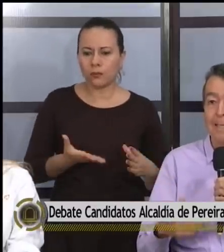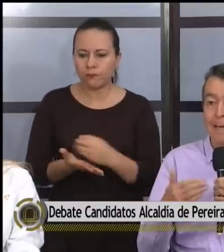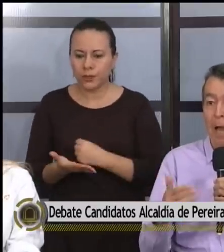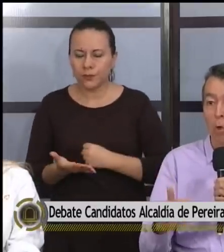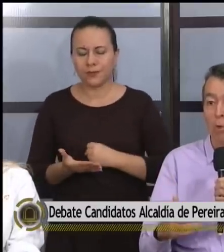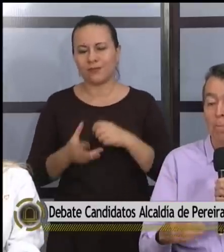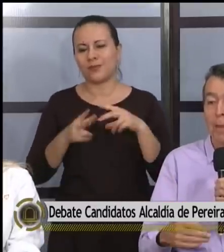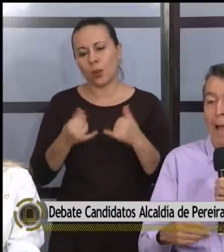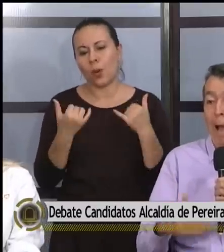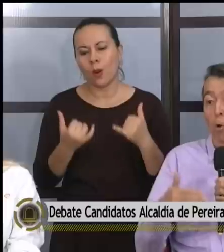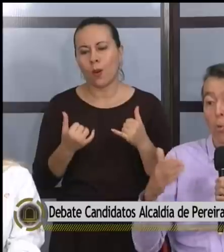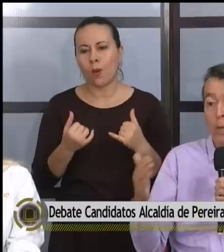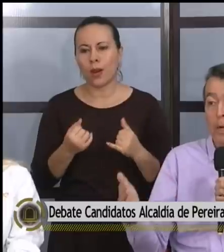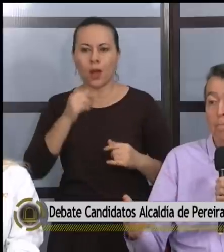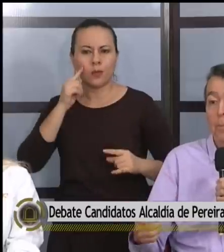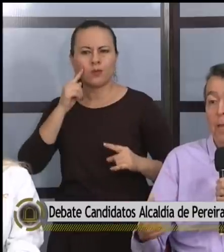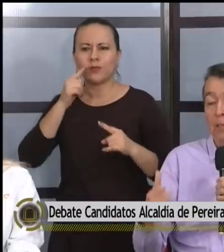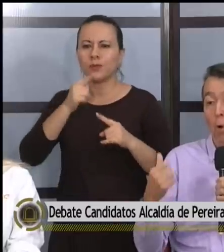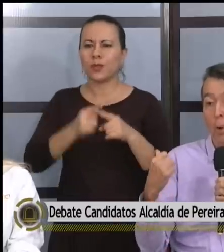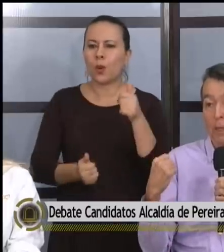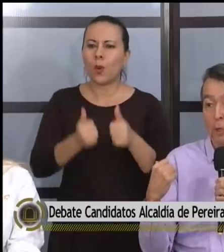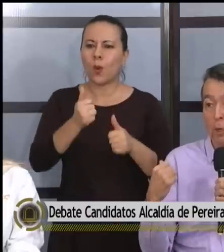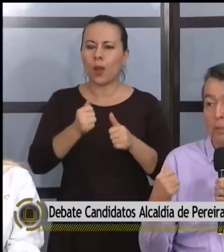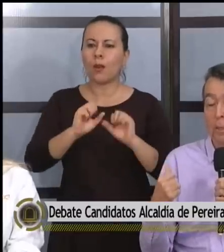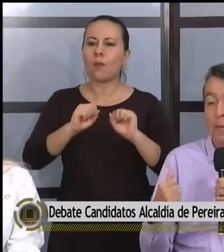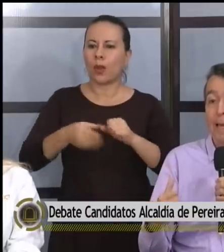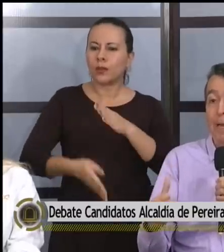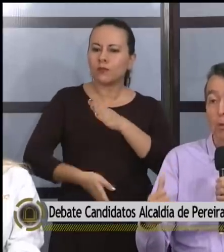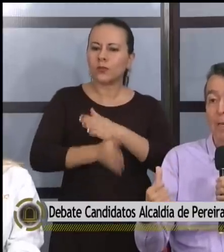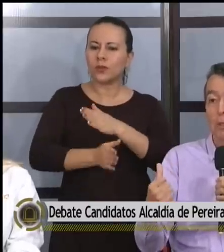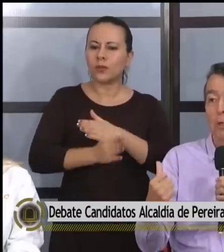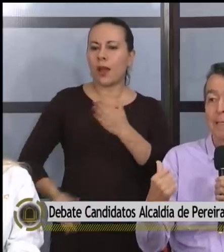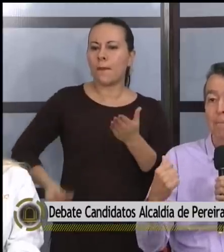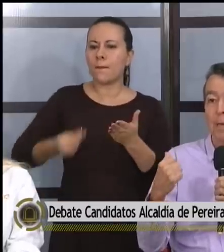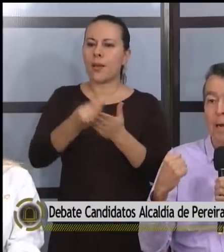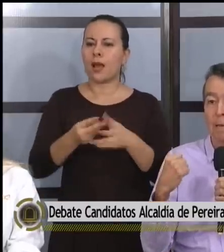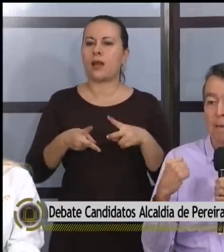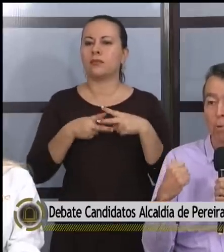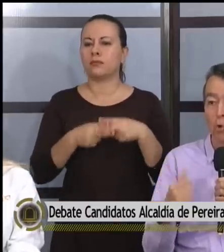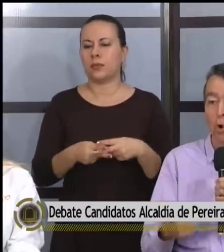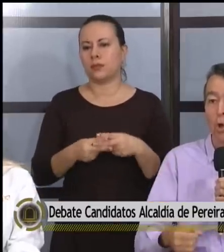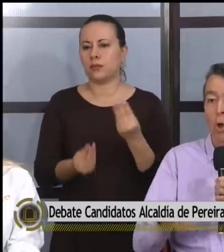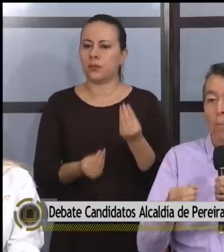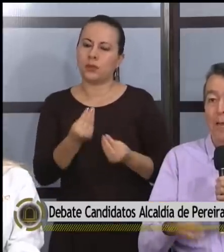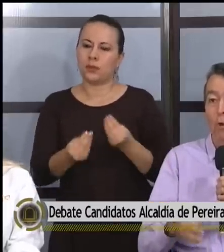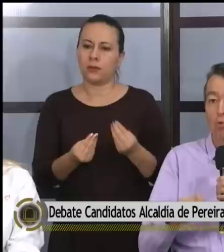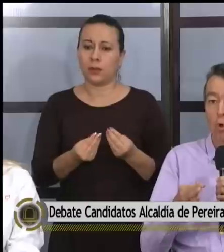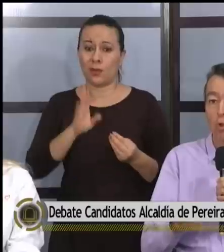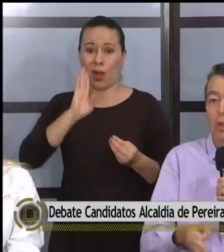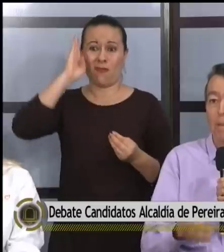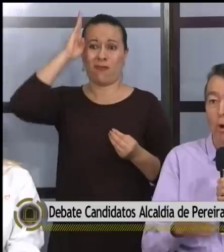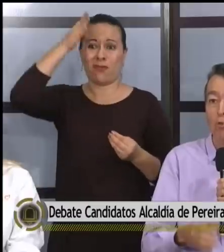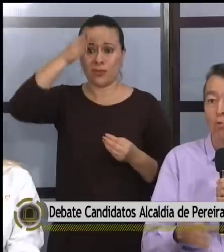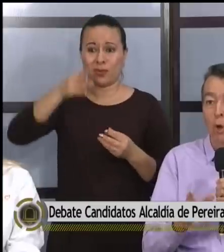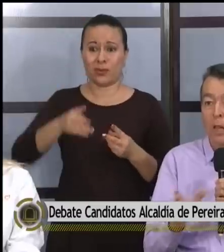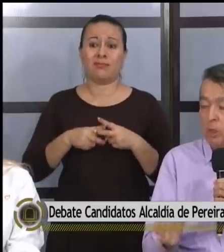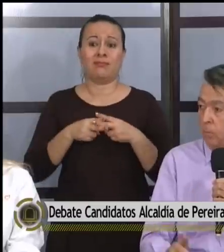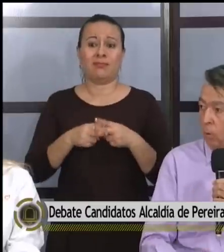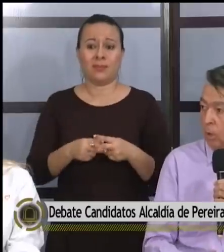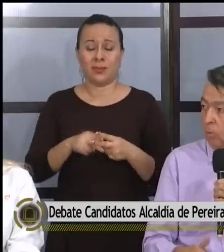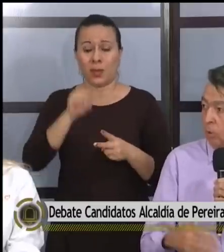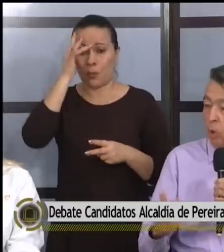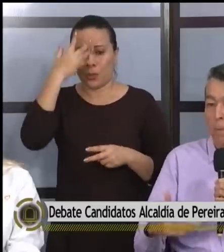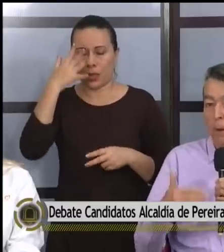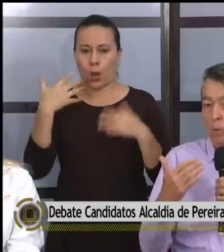ser destinados a cubrir esas obligaciones, las obligaciones que vienen hacia el futuro, porque los costos de reposición son